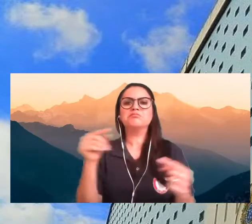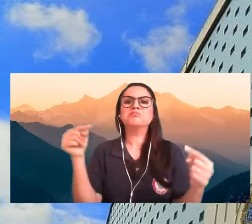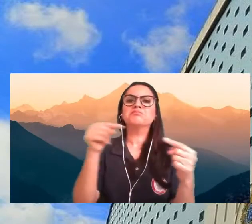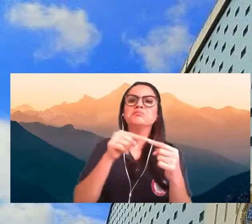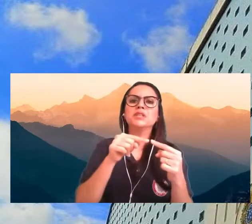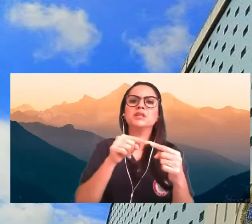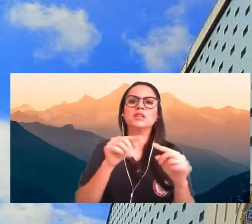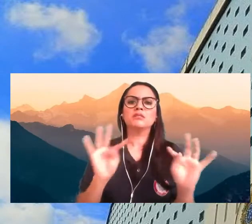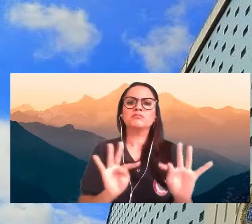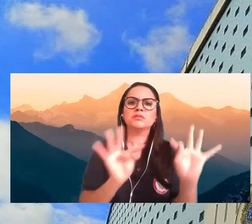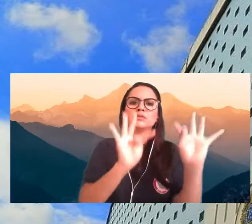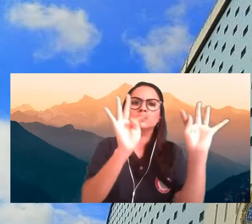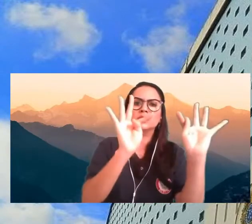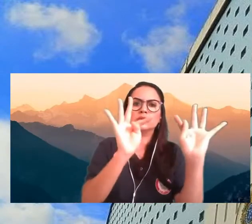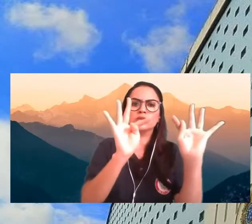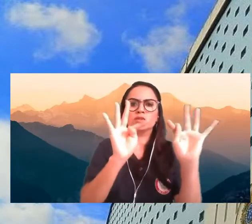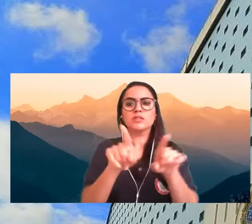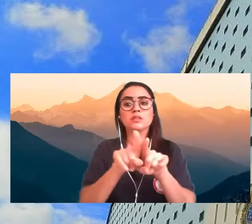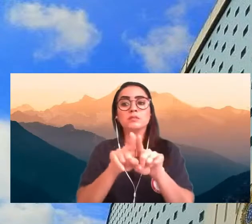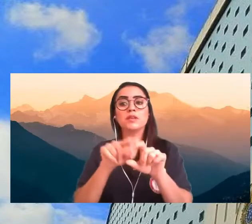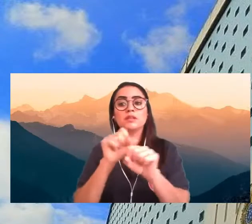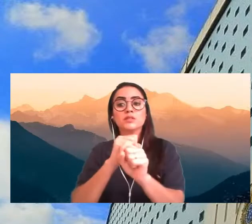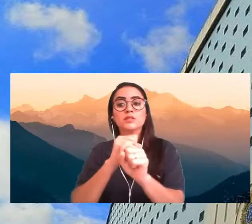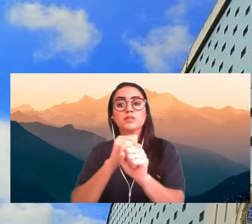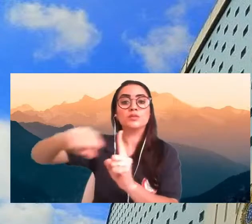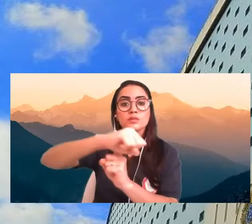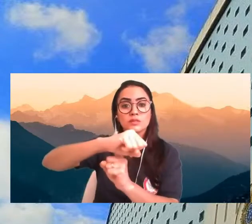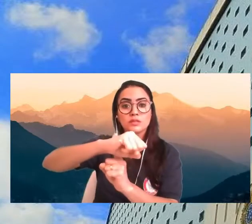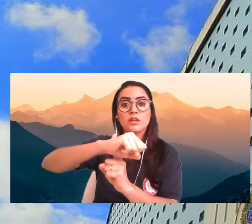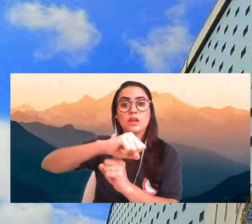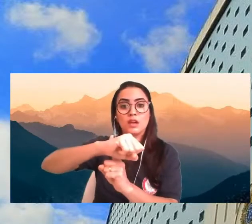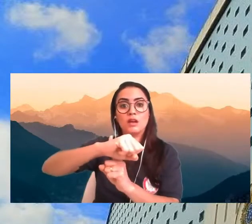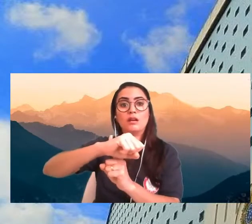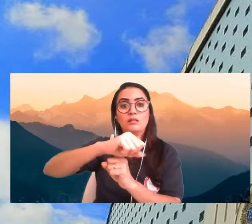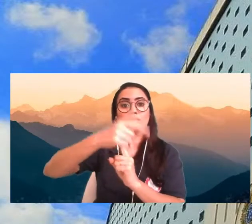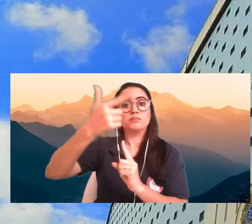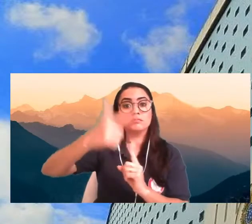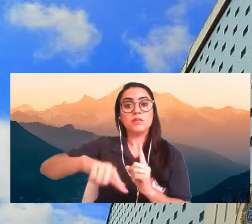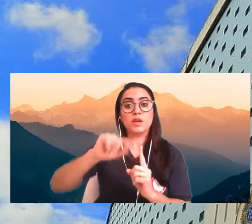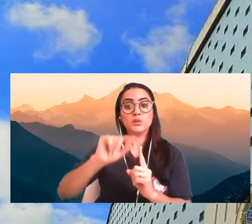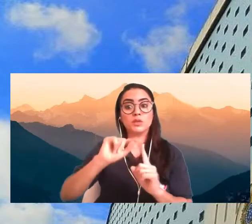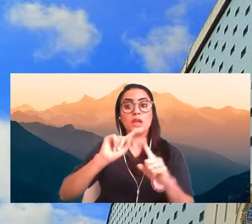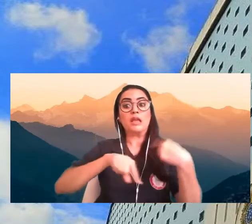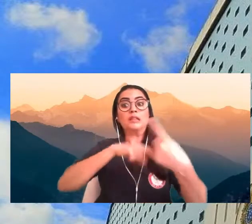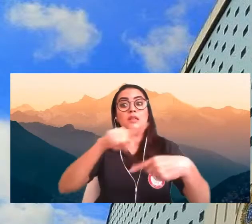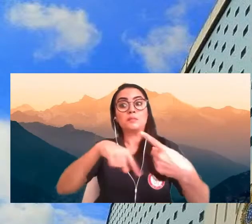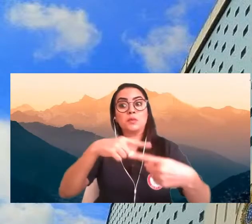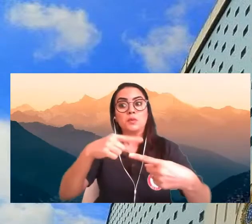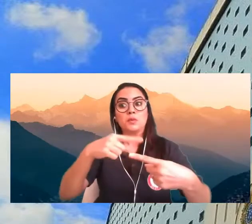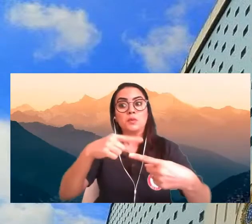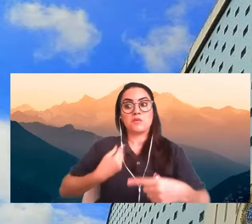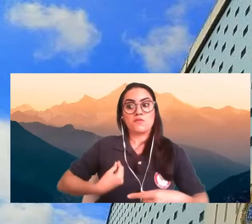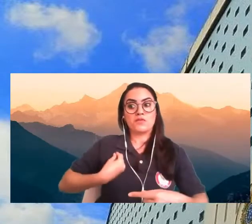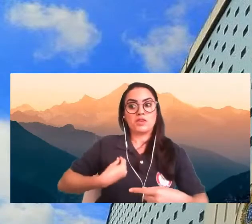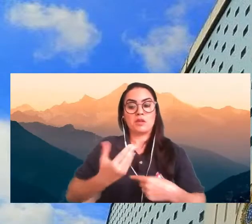de vista social e do ponto de vista das consequências para a sua vida numa sociedade capitalista